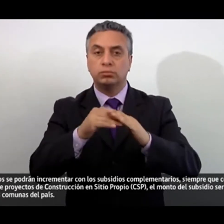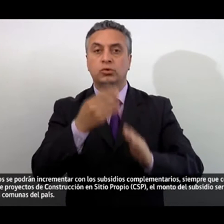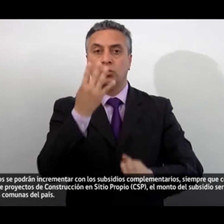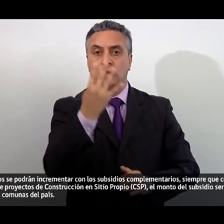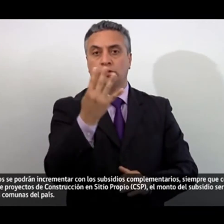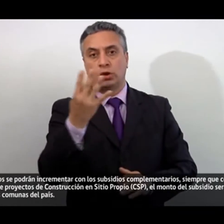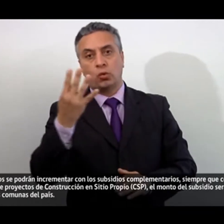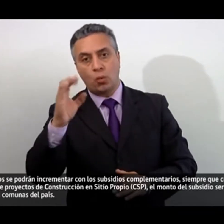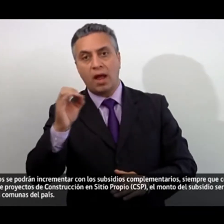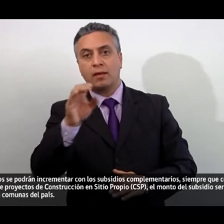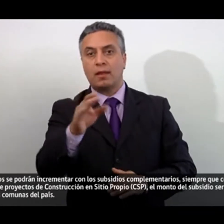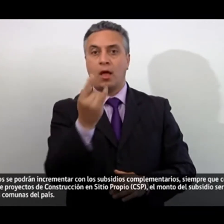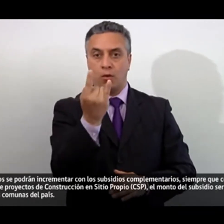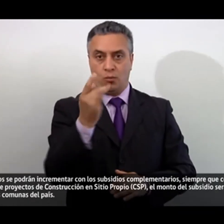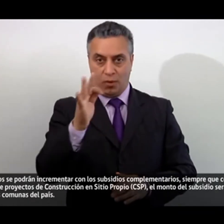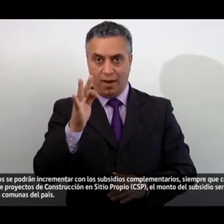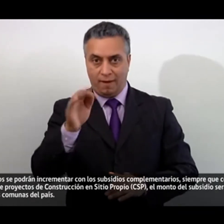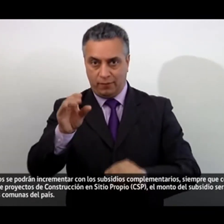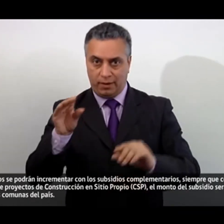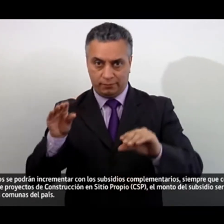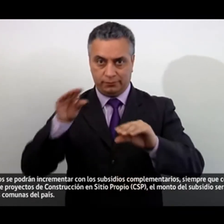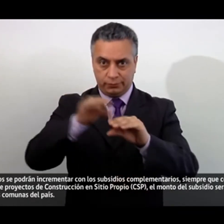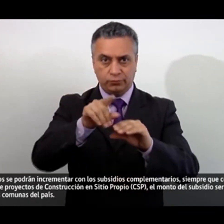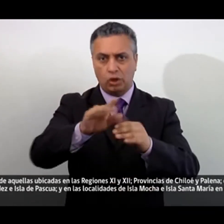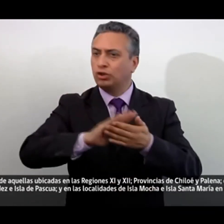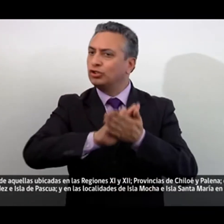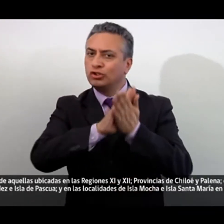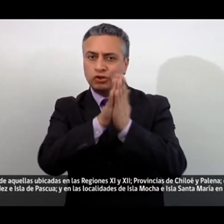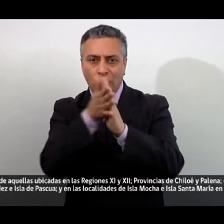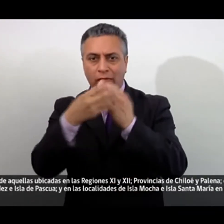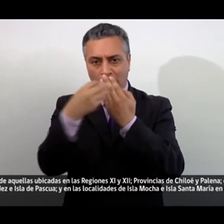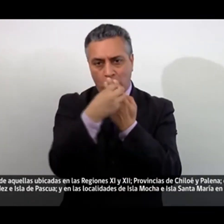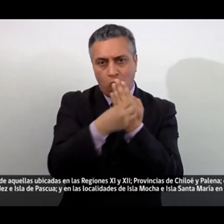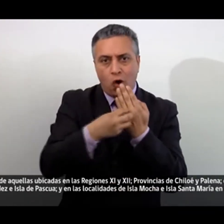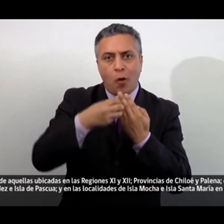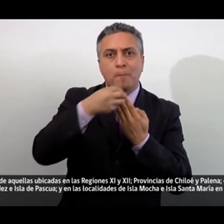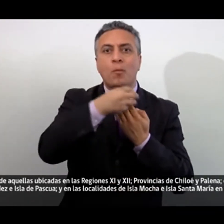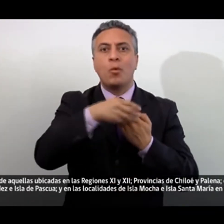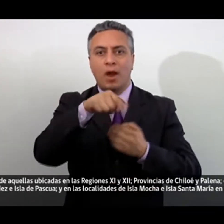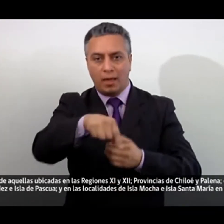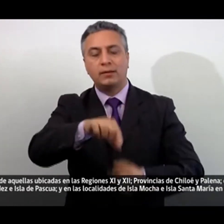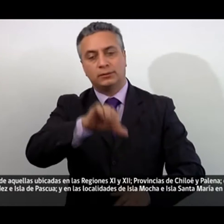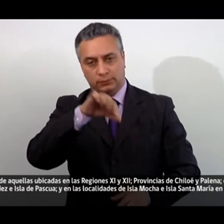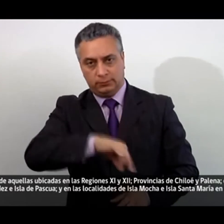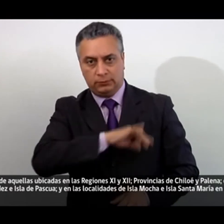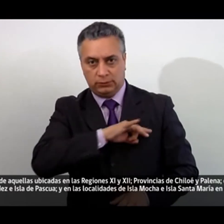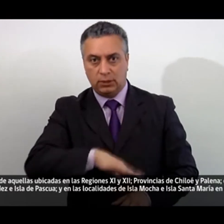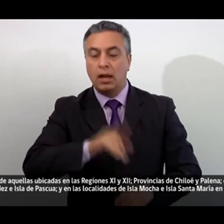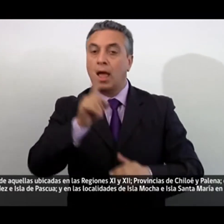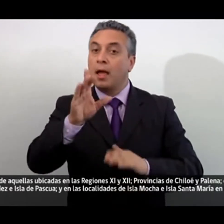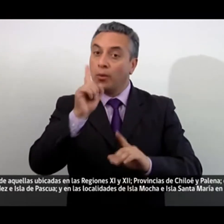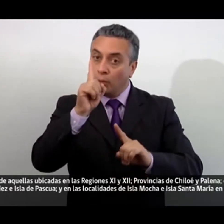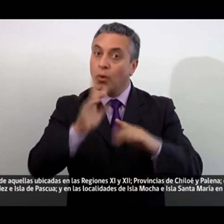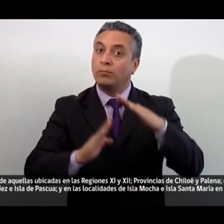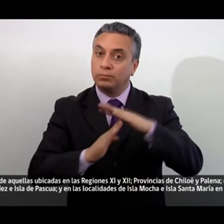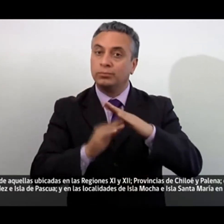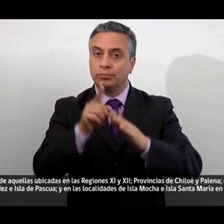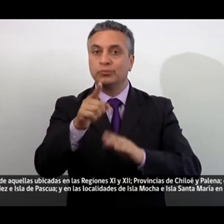440 unidades de fomento en todas las comunas del país, a excepción de aquellas ubicadas en las regiones 11ª y